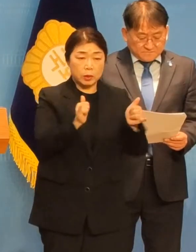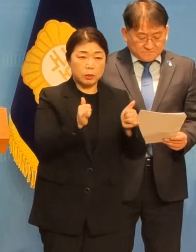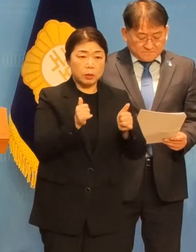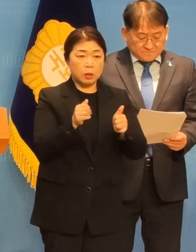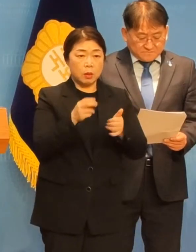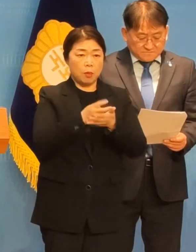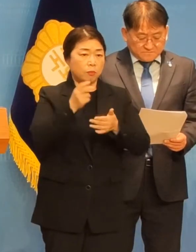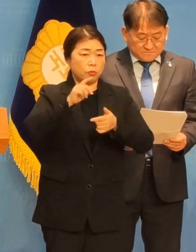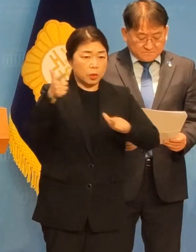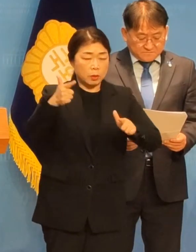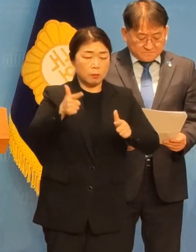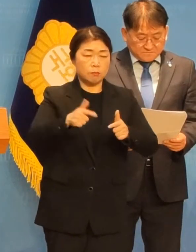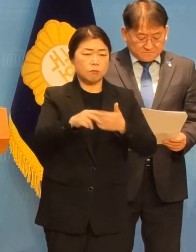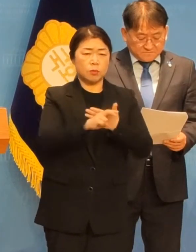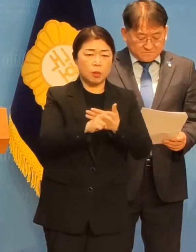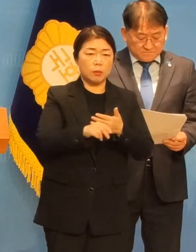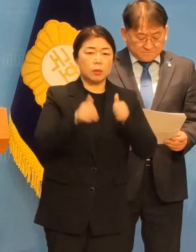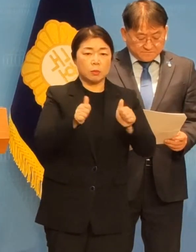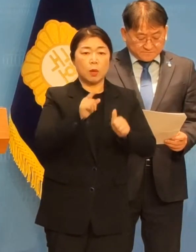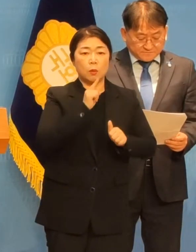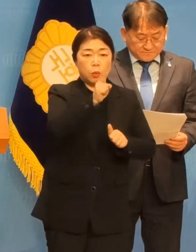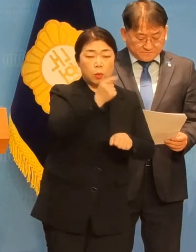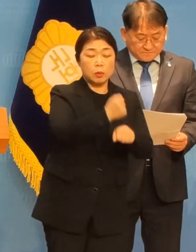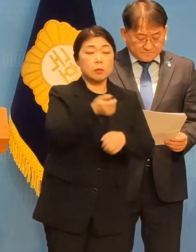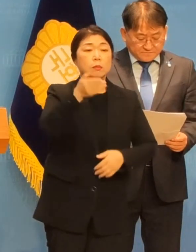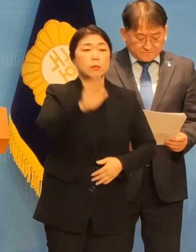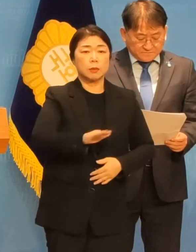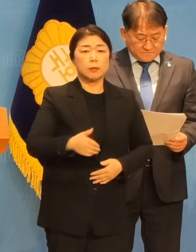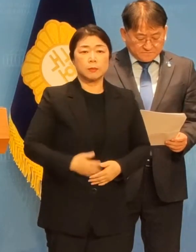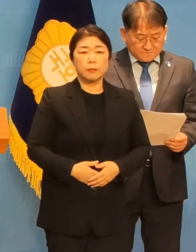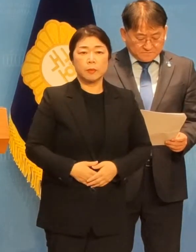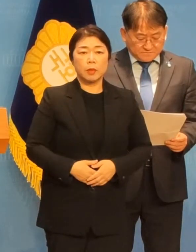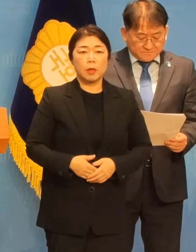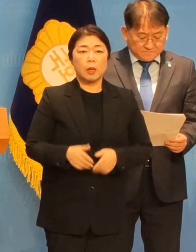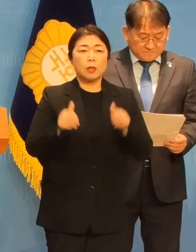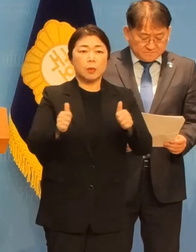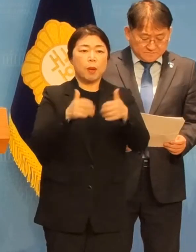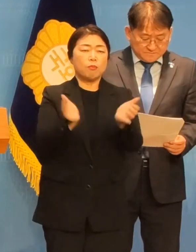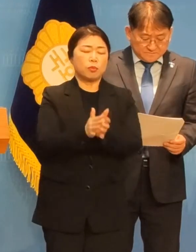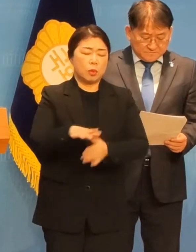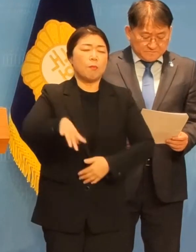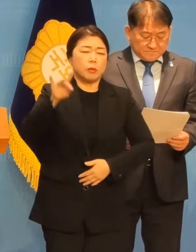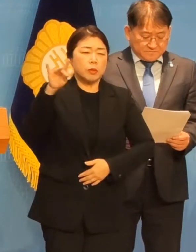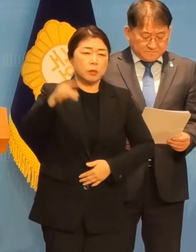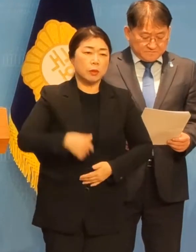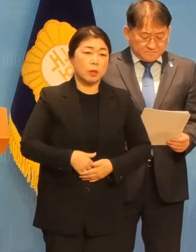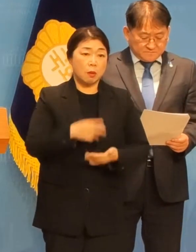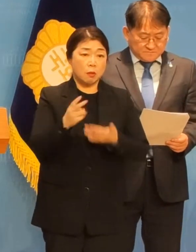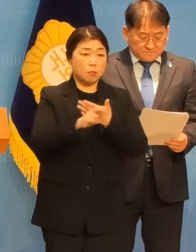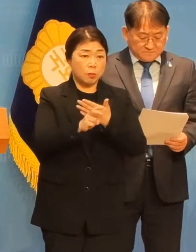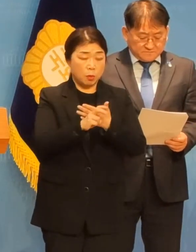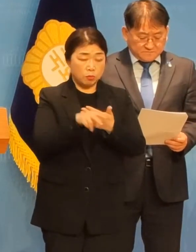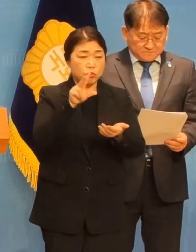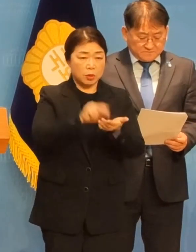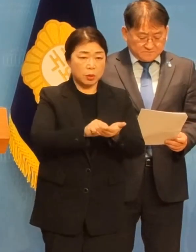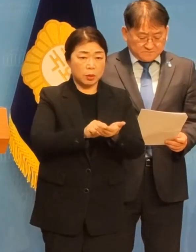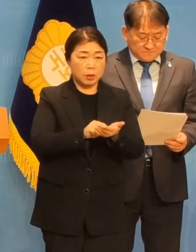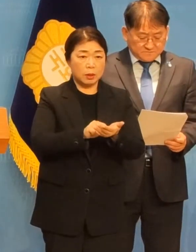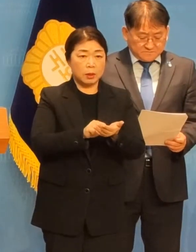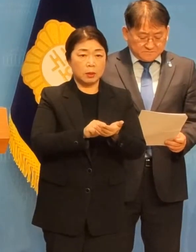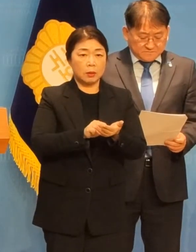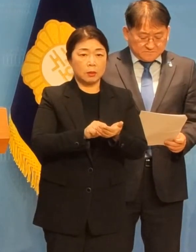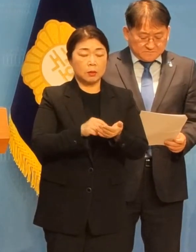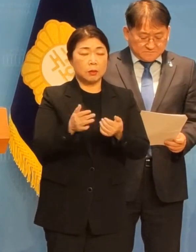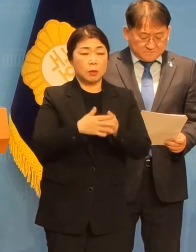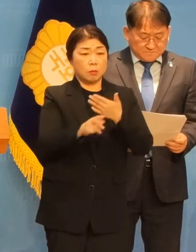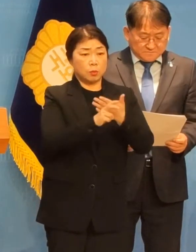하지 않더라도 재판부가 헌법재판소에 스스로 위헌 법률 심판을 제청할 것입니다.